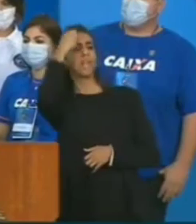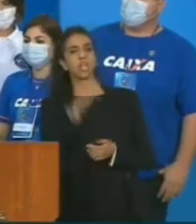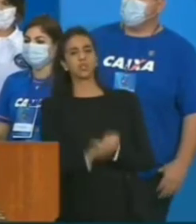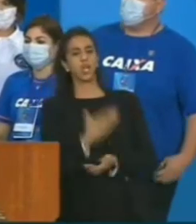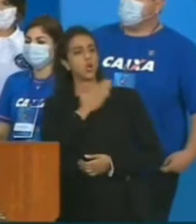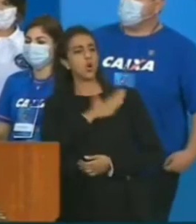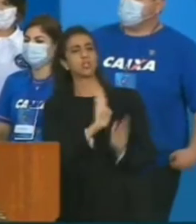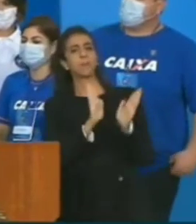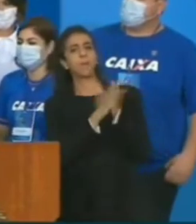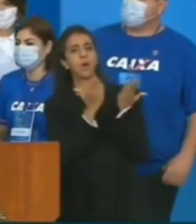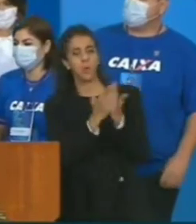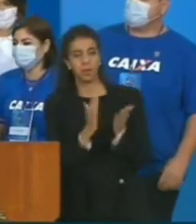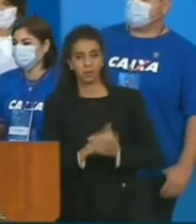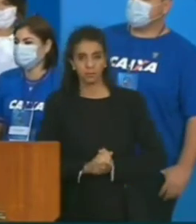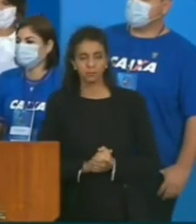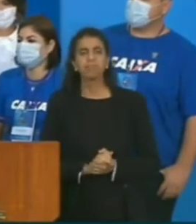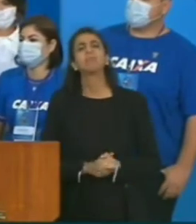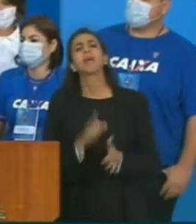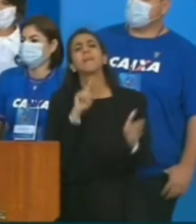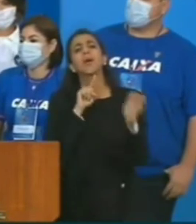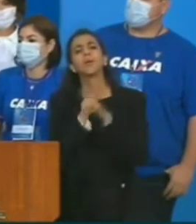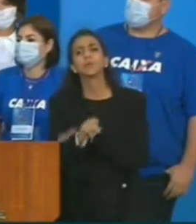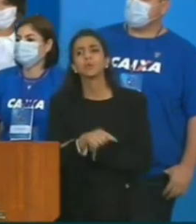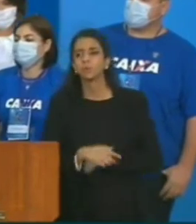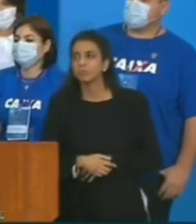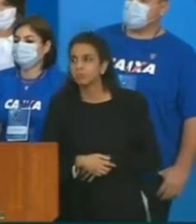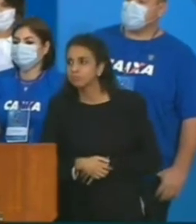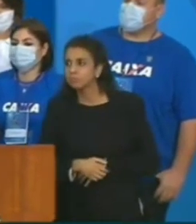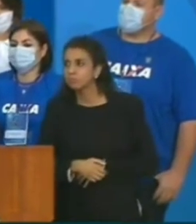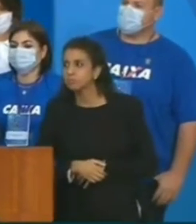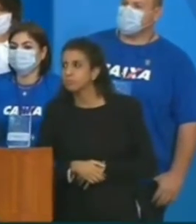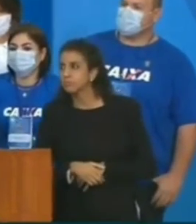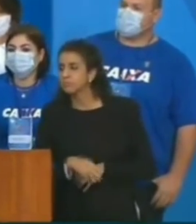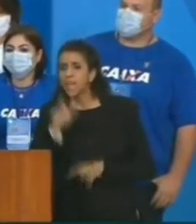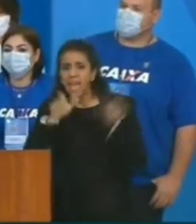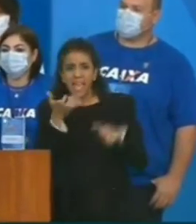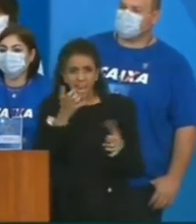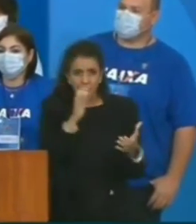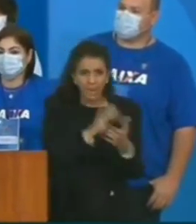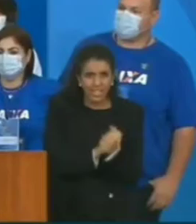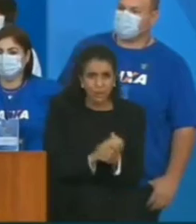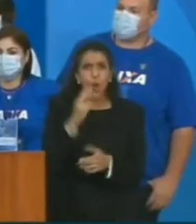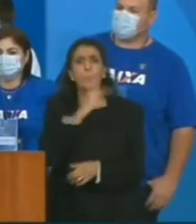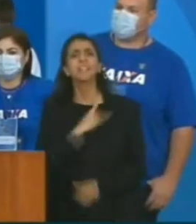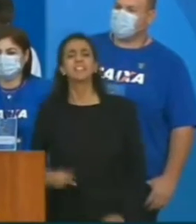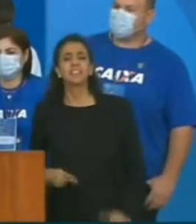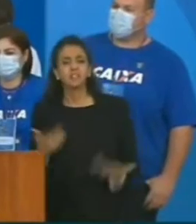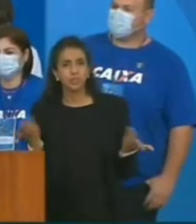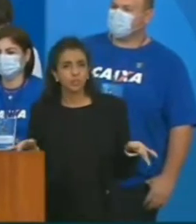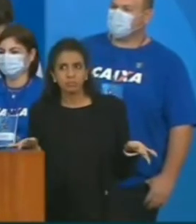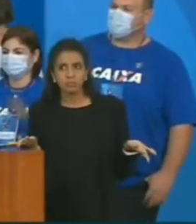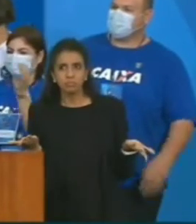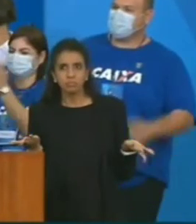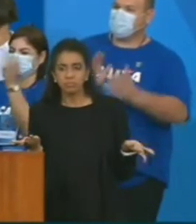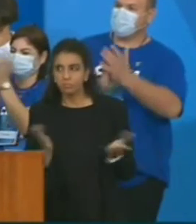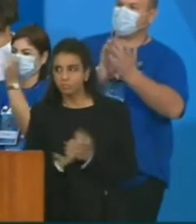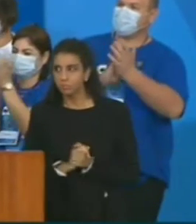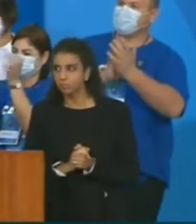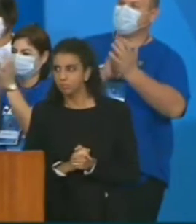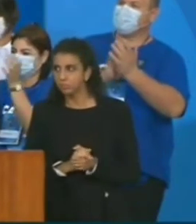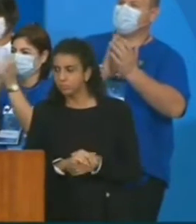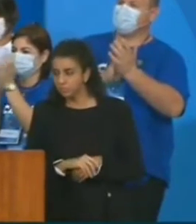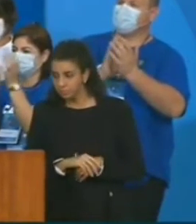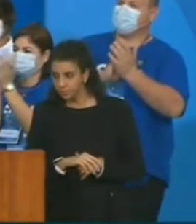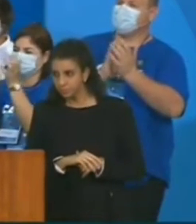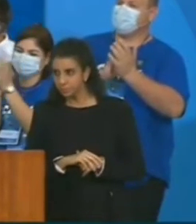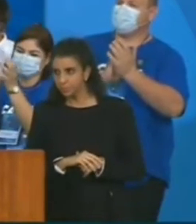gosta de pobre. Agora eu pergunto, alguém está querendo marido ou um presidente? Né? E outra